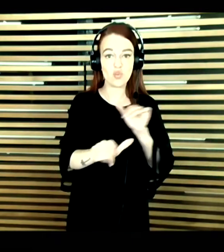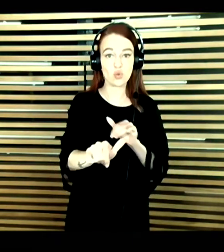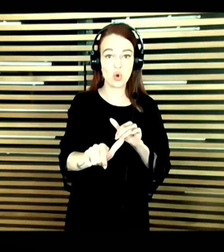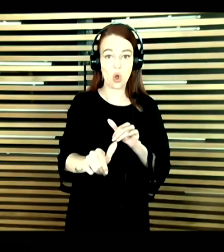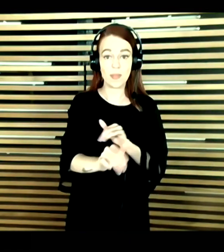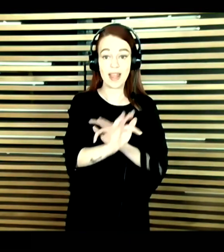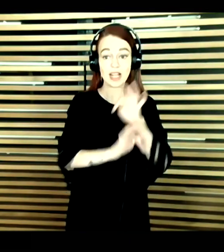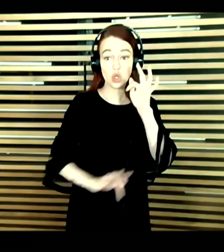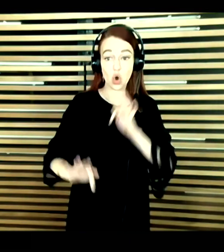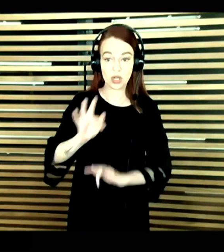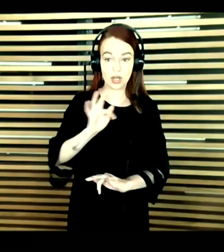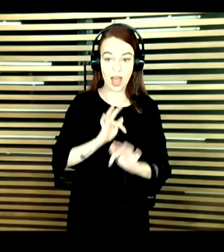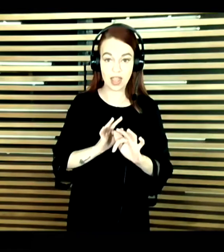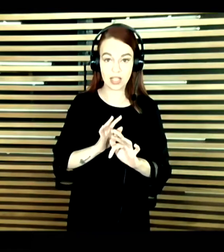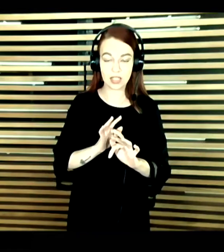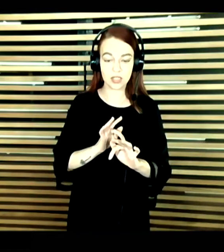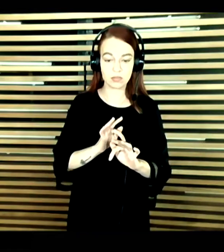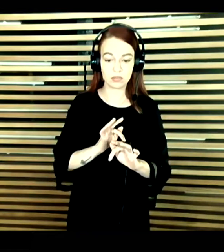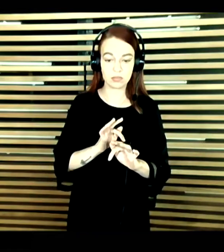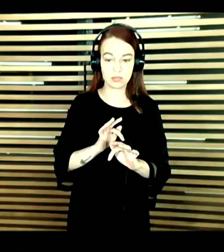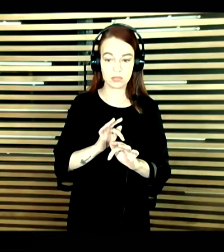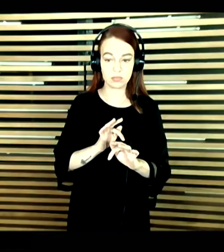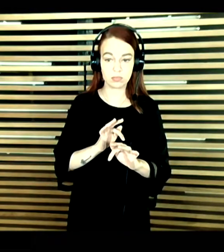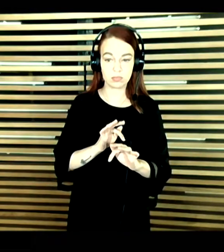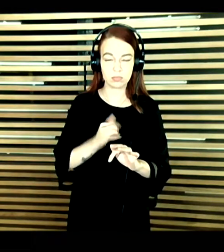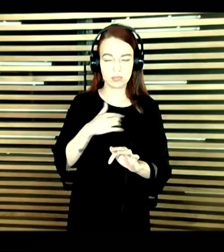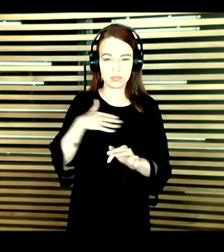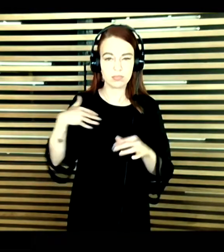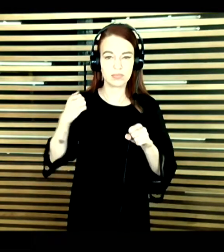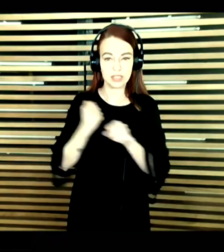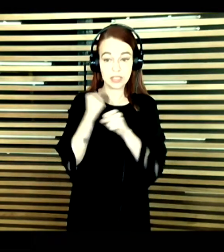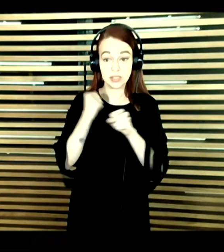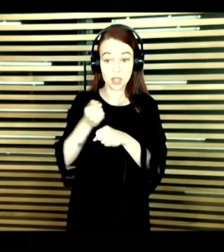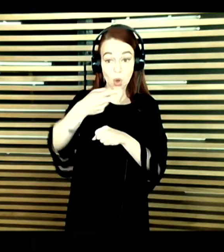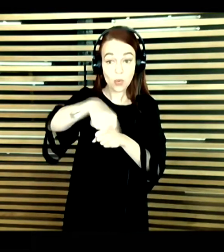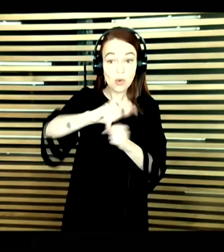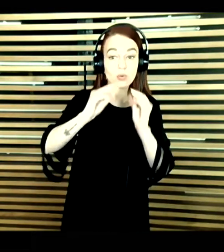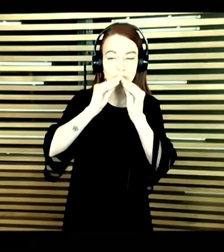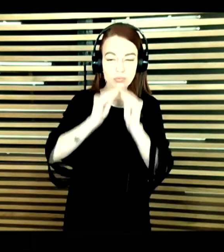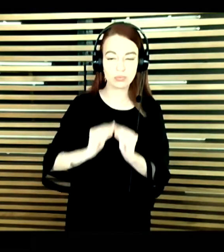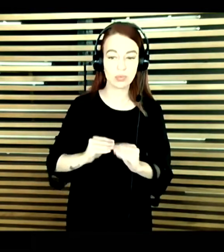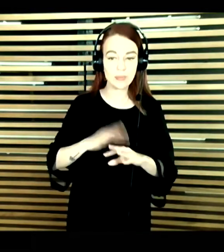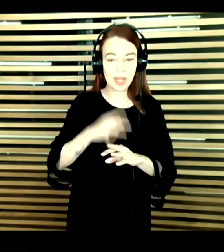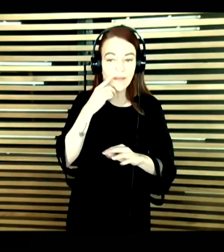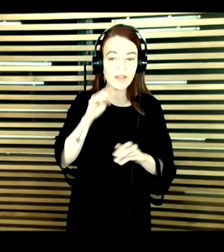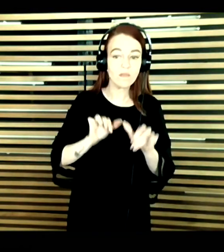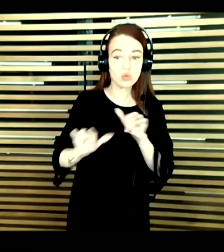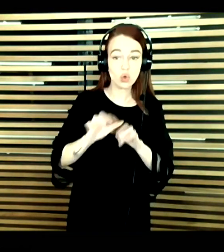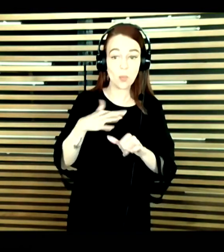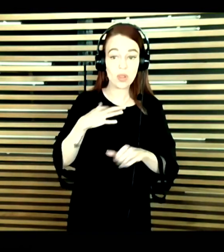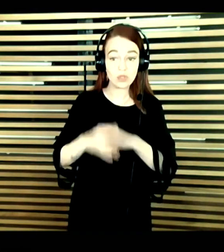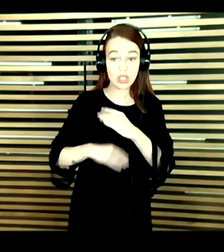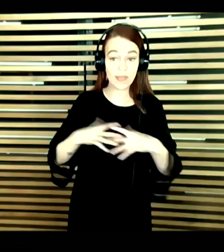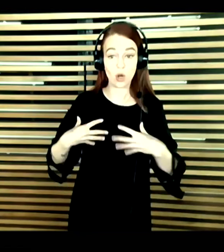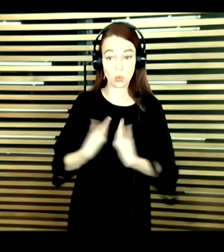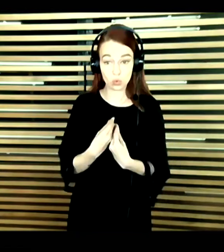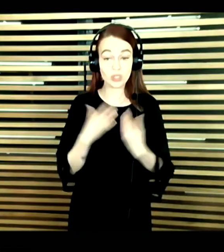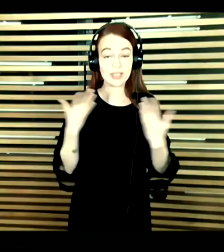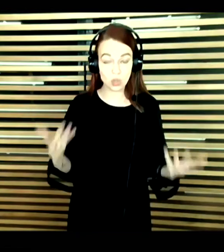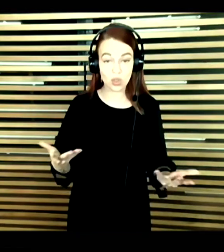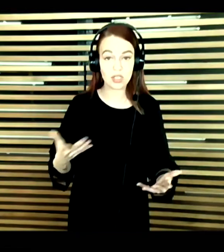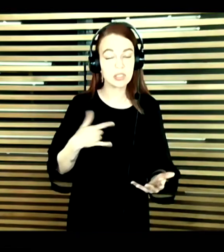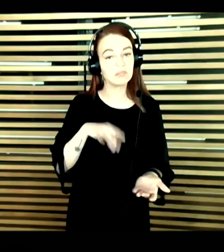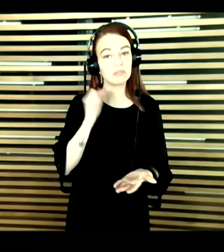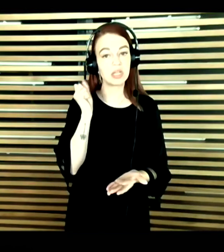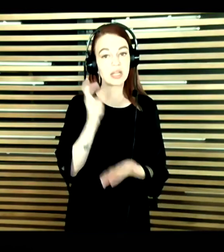jornadas queremos también diseñarlo con vosotros y para ello os planteamos el reto de ayudarnos a proponer